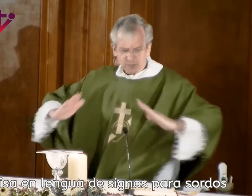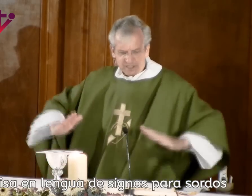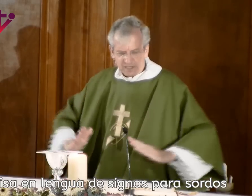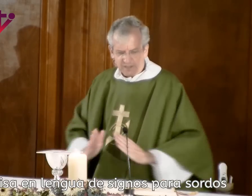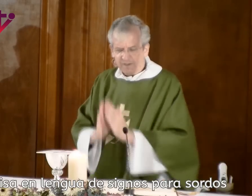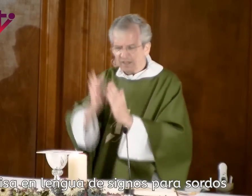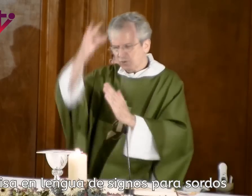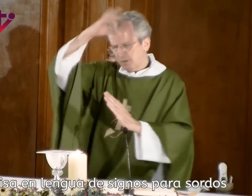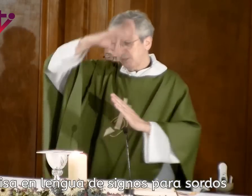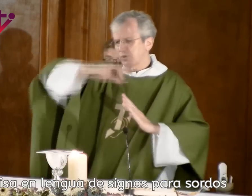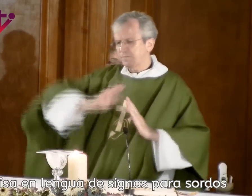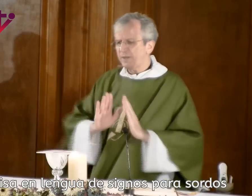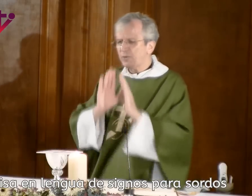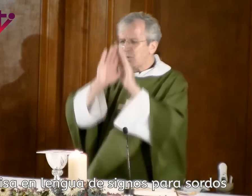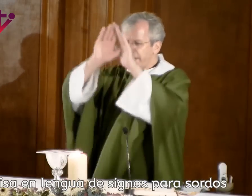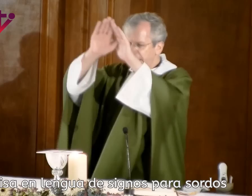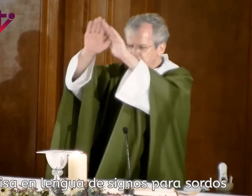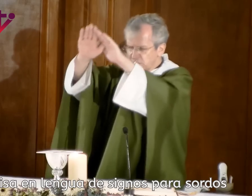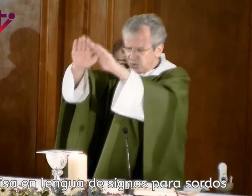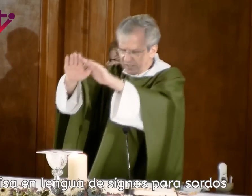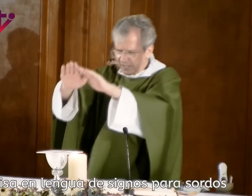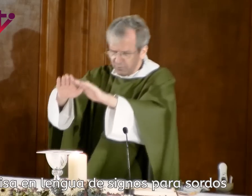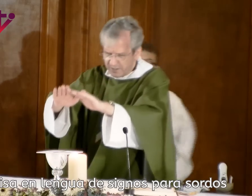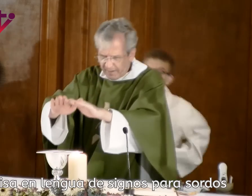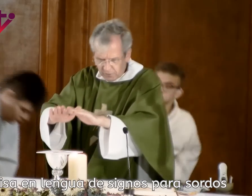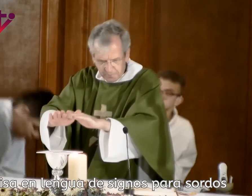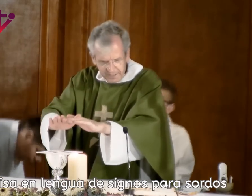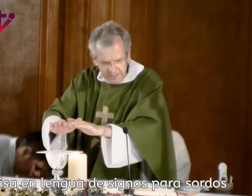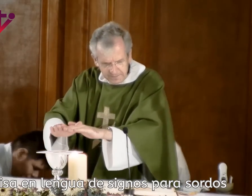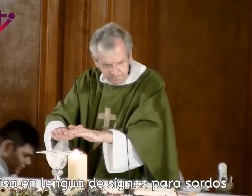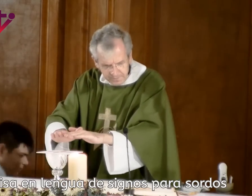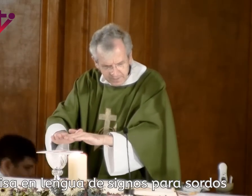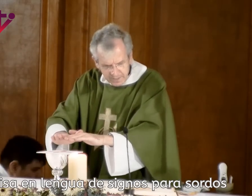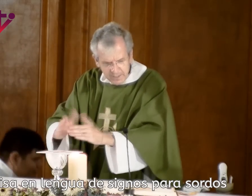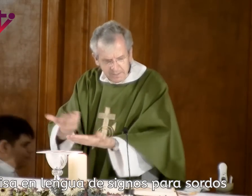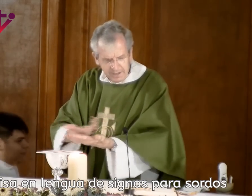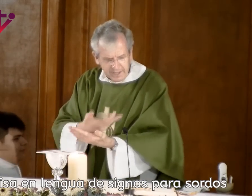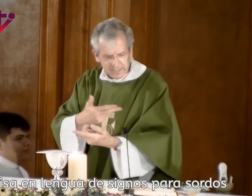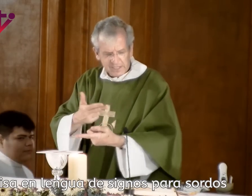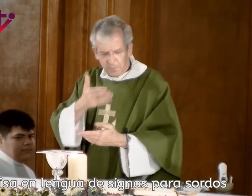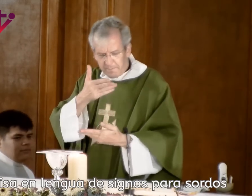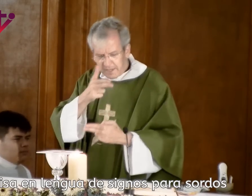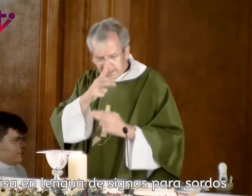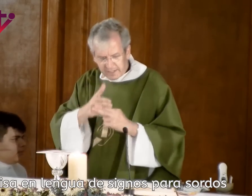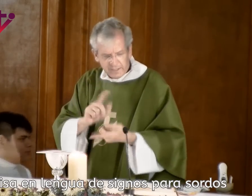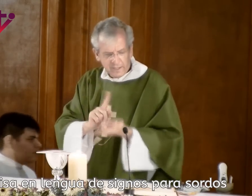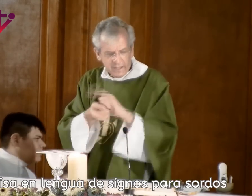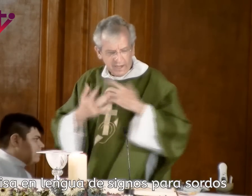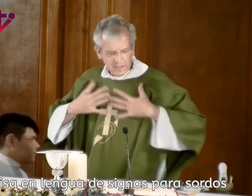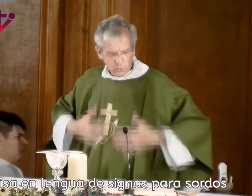que santifiques con el mismo Espíritu estos dones que hemos separado para ti, de manera que se conviertan en el